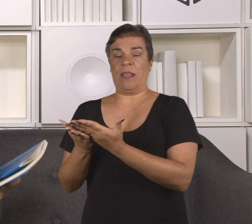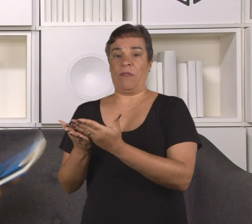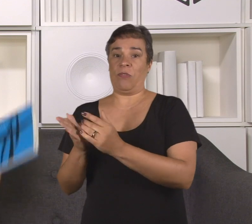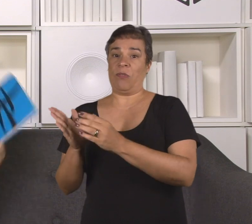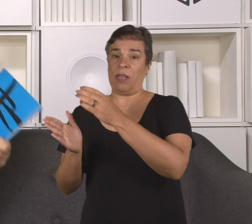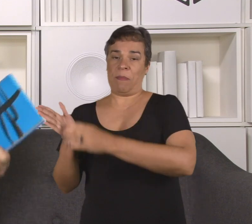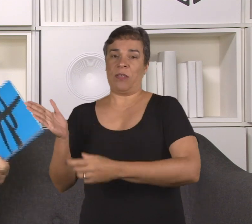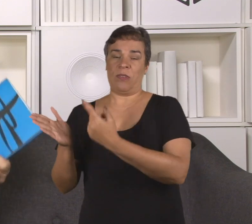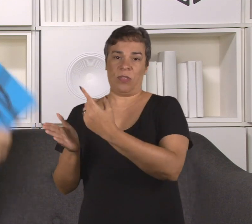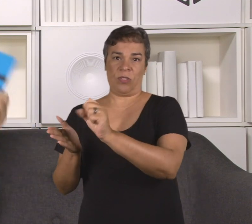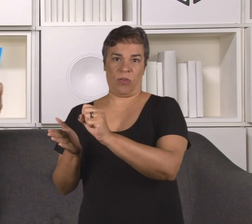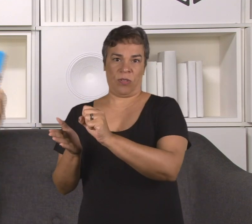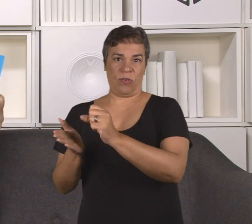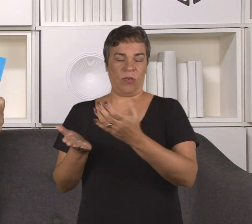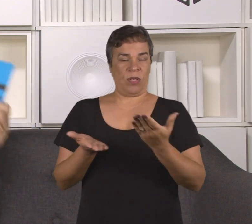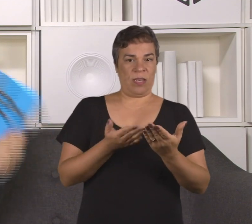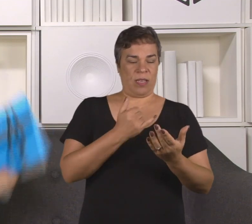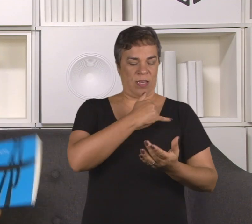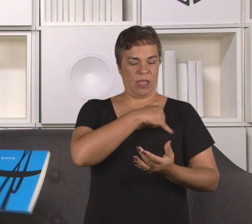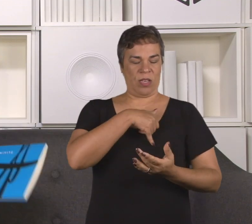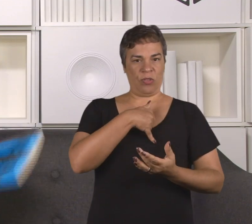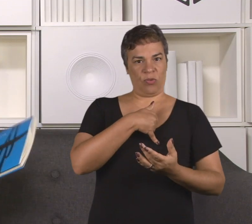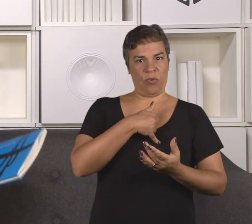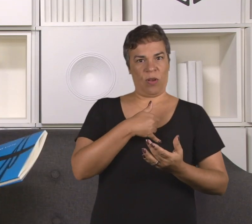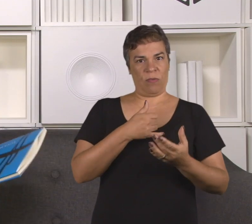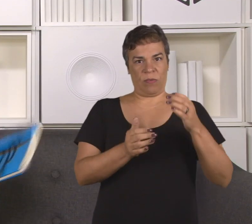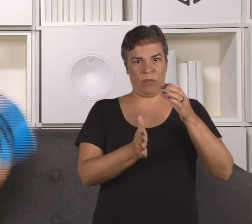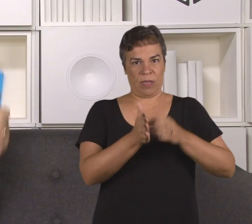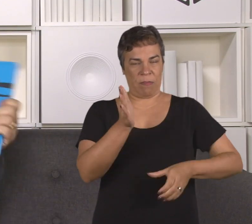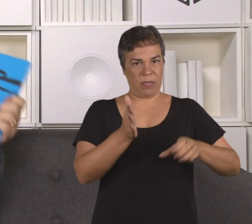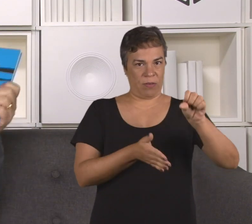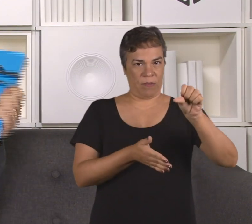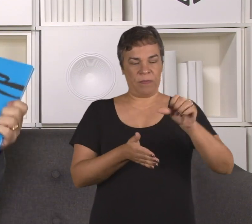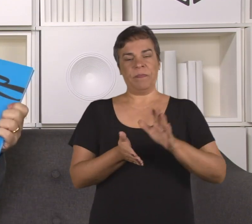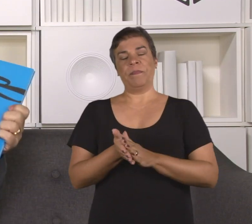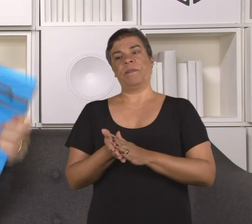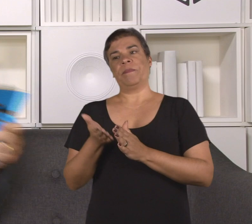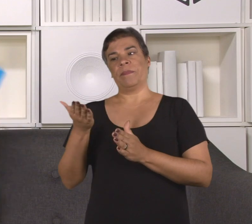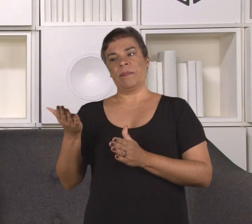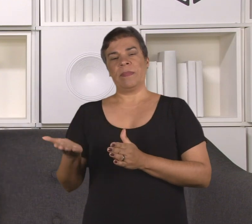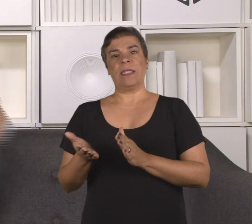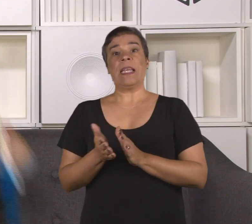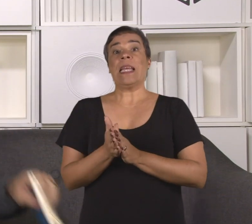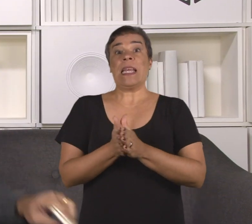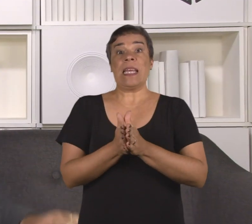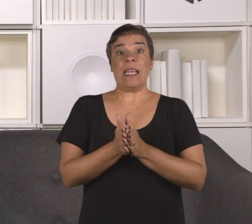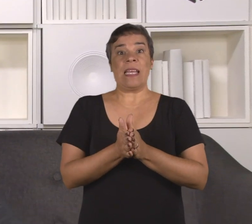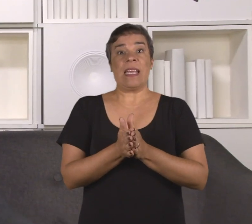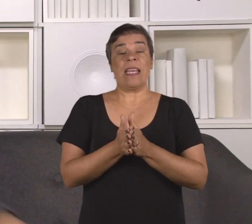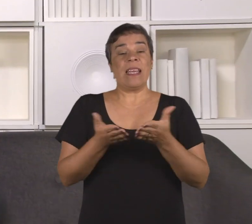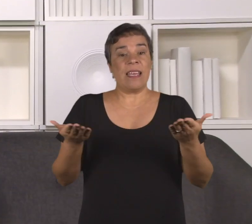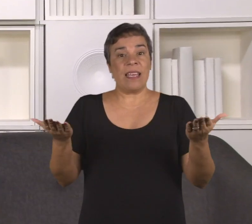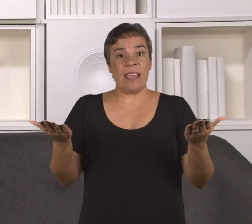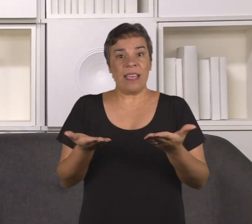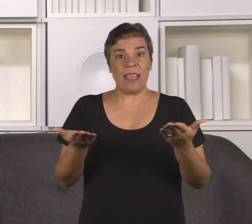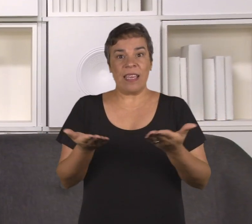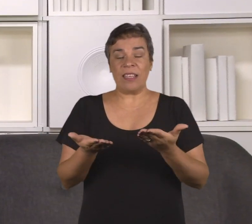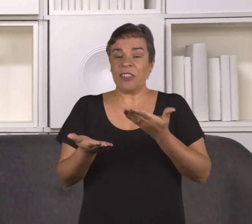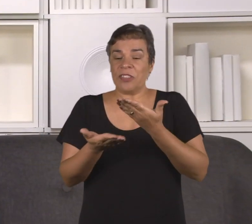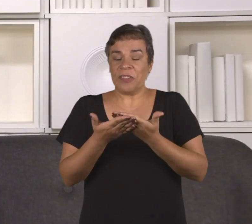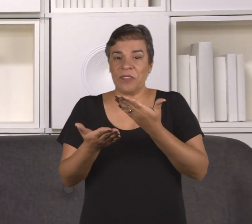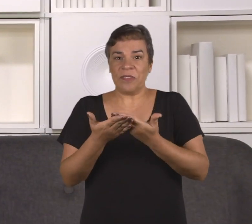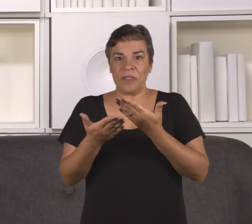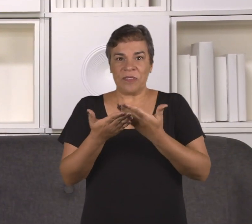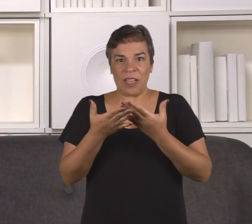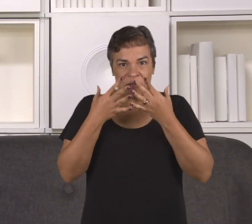é o cego. É o episódio 18 do Talmidim 52 e estamos no capítulo 9 do Evangelho